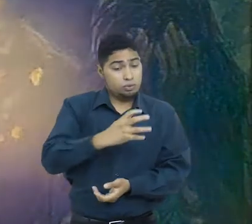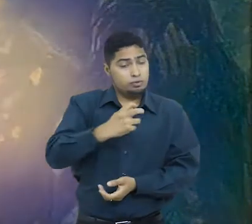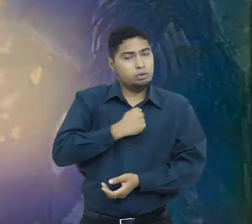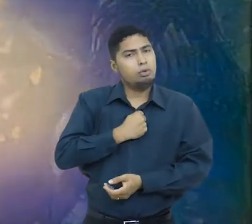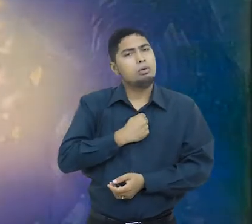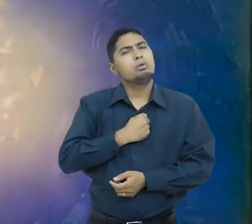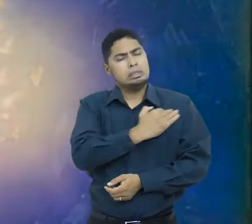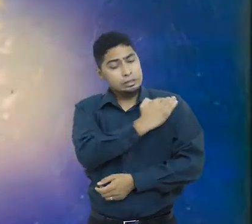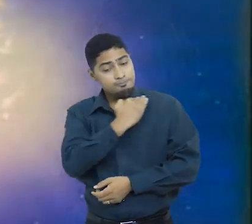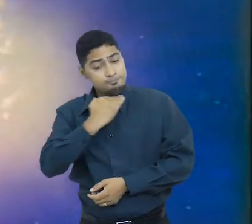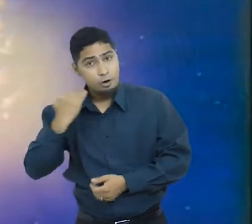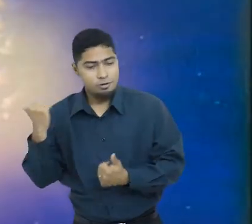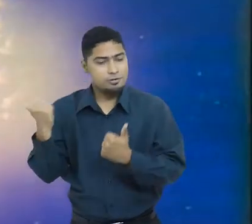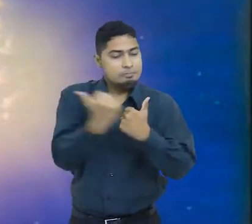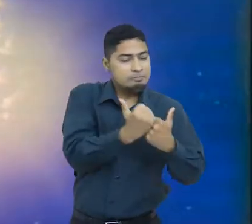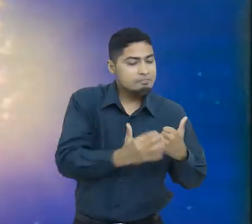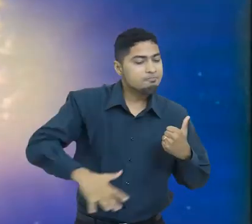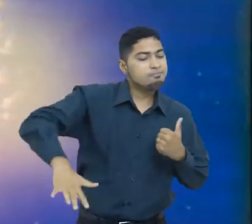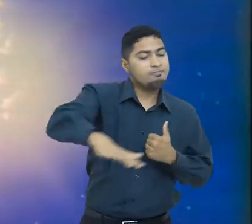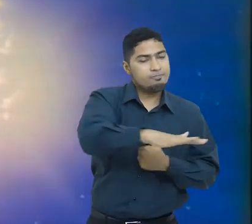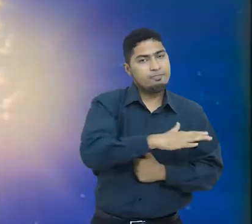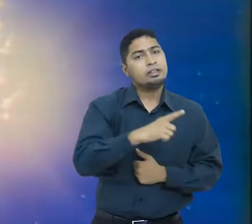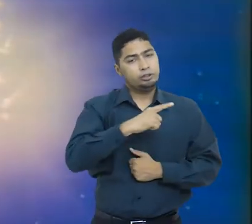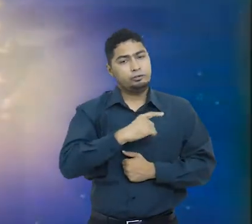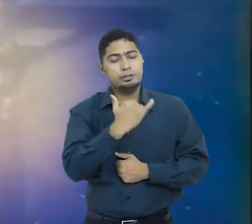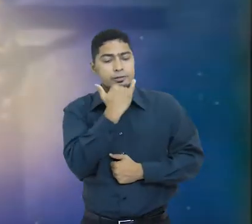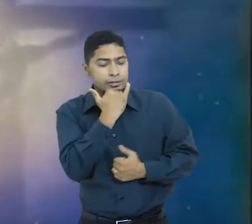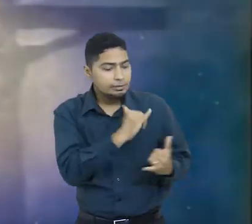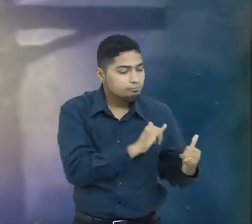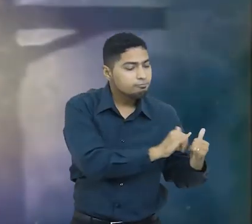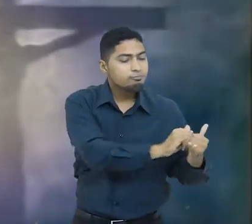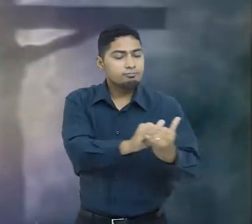que morreria para que todos fossem perdoados dos seus pecados.